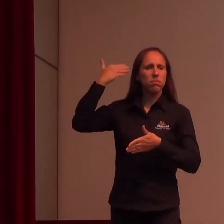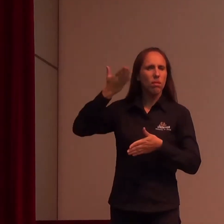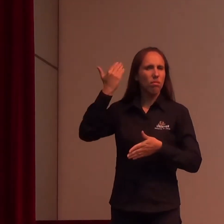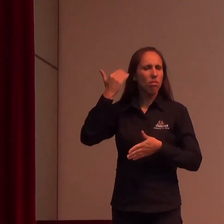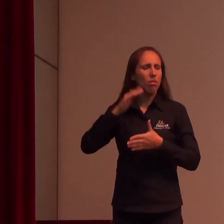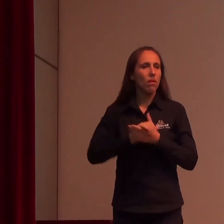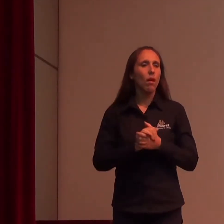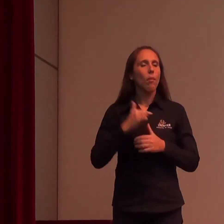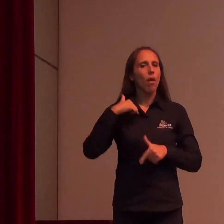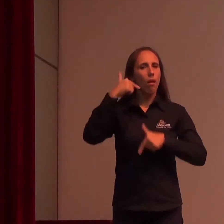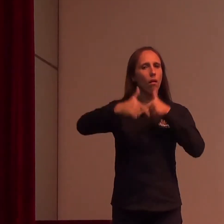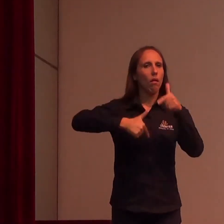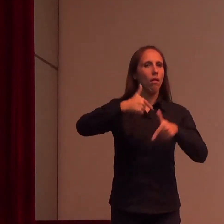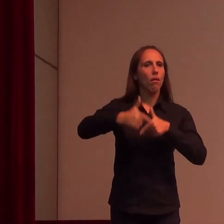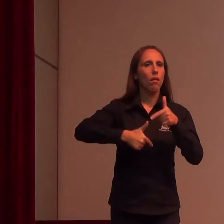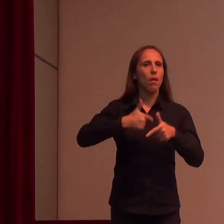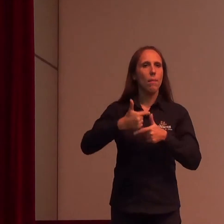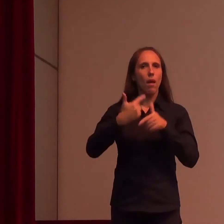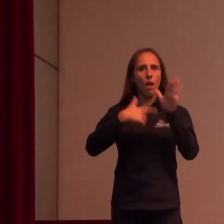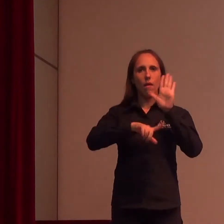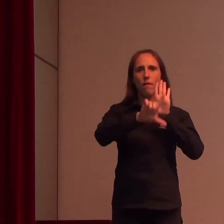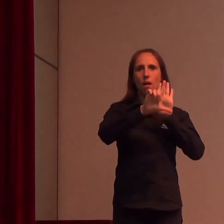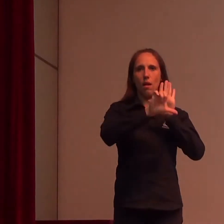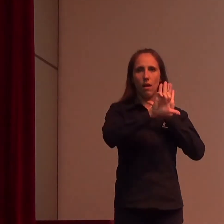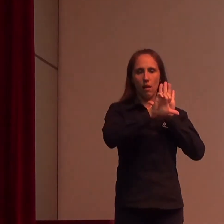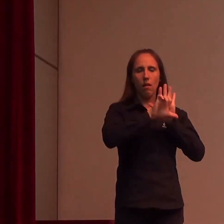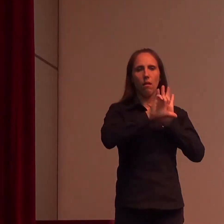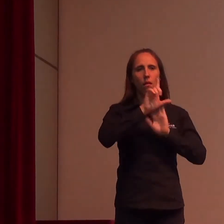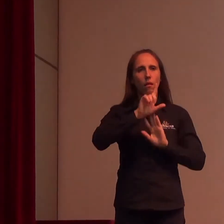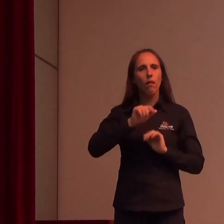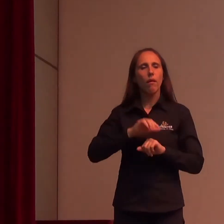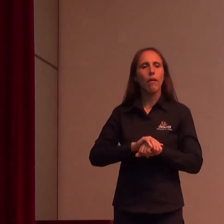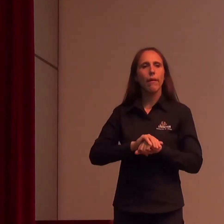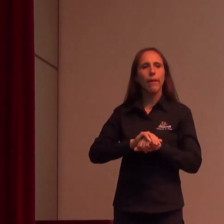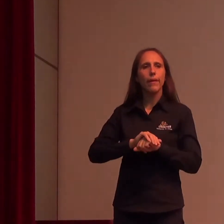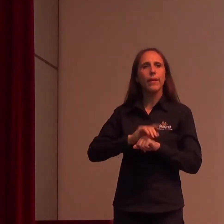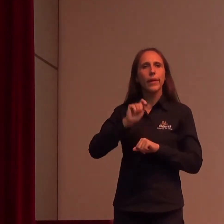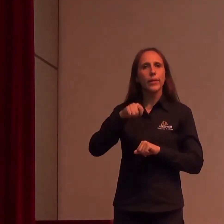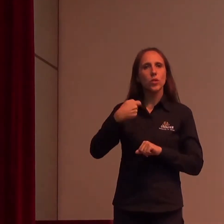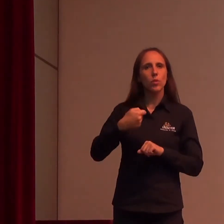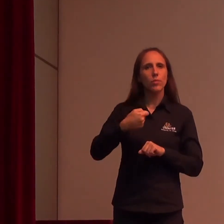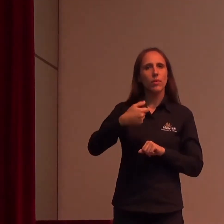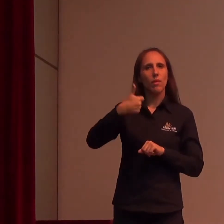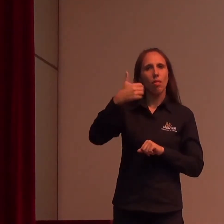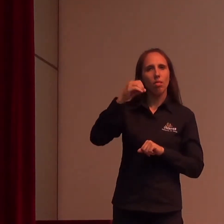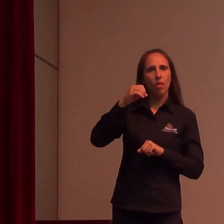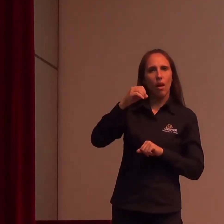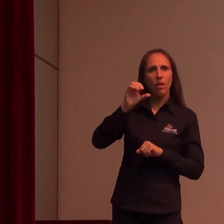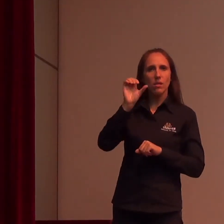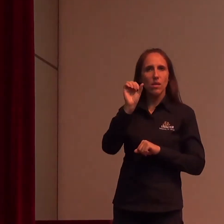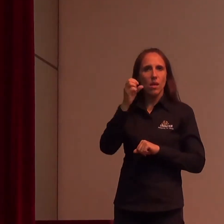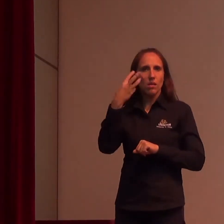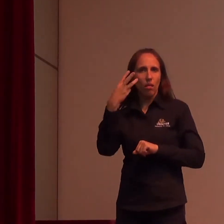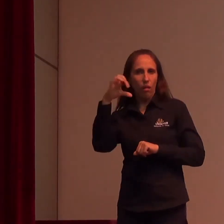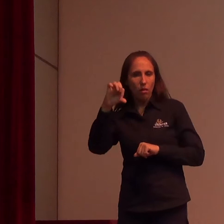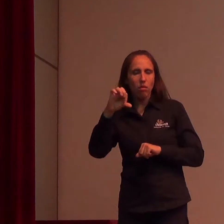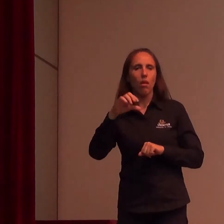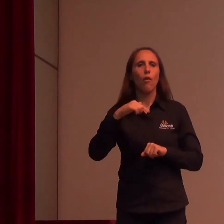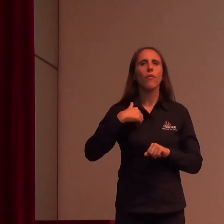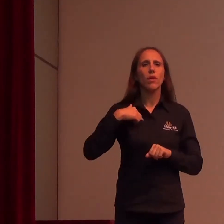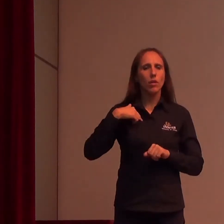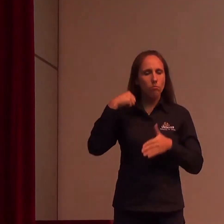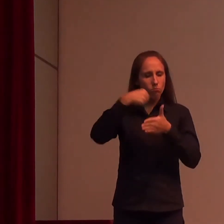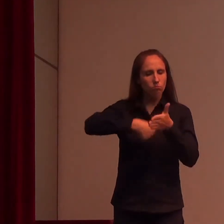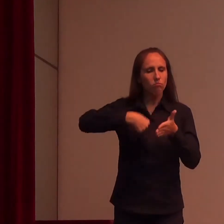trabalhava com a lei 10.639, né? Que é onde eu faço minha militância também da